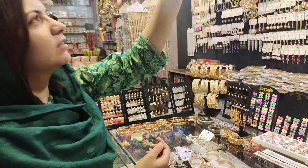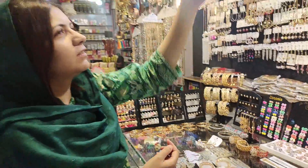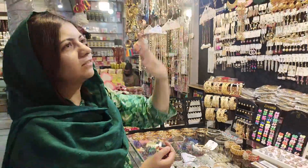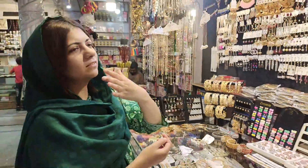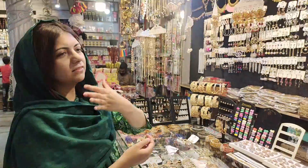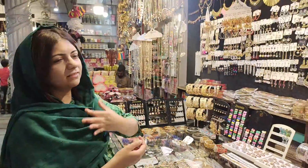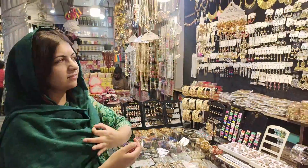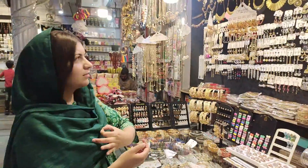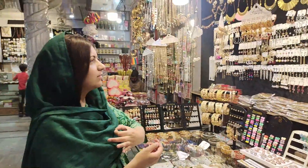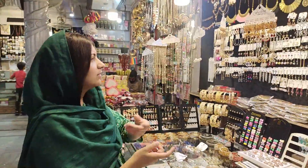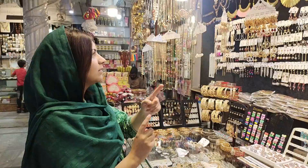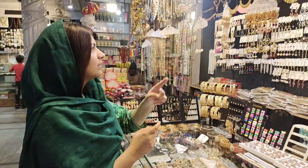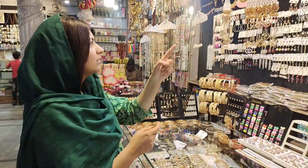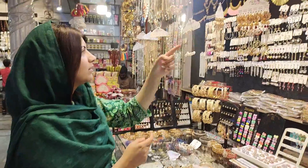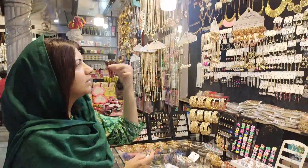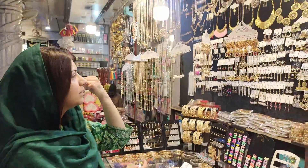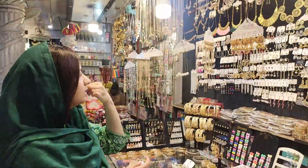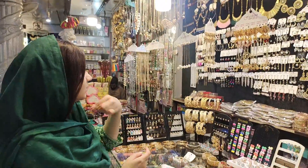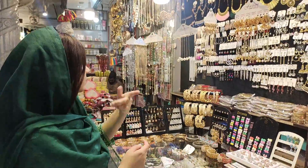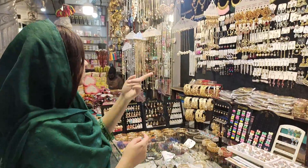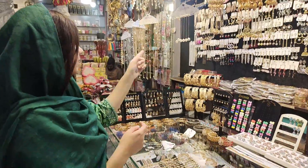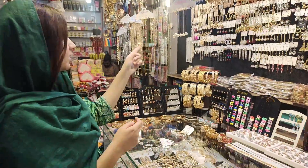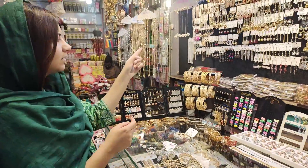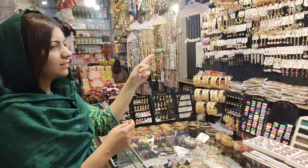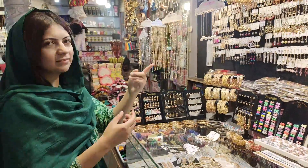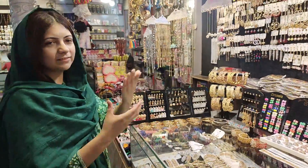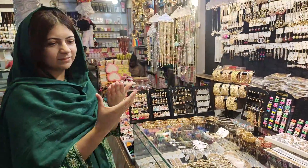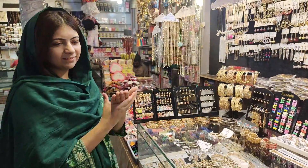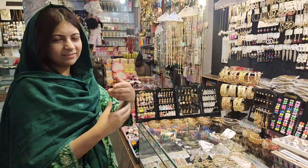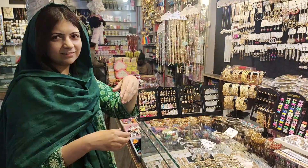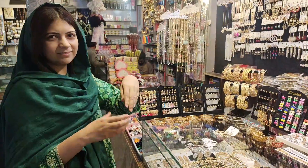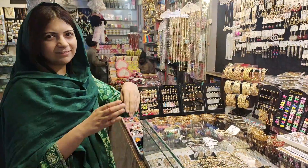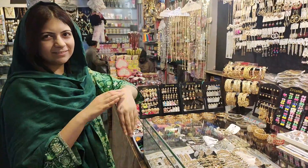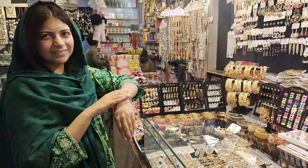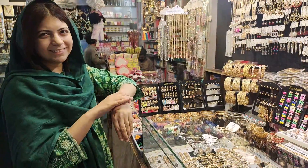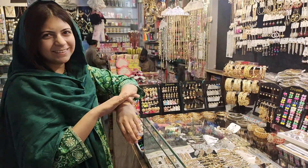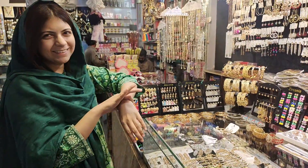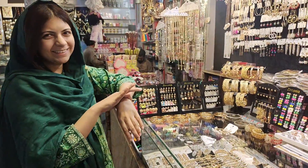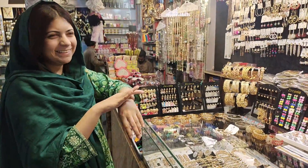हैं, लॉन्ग इयररिंग्स हैं, फिर ये भी इयररिंग्स हैं, ये पायल है। पायल,